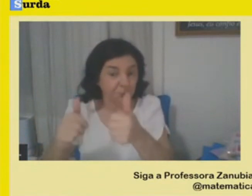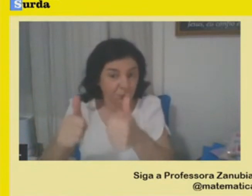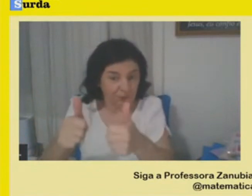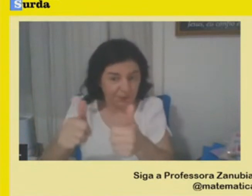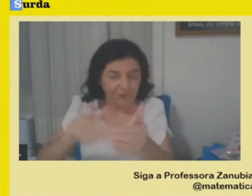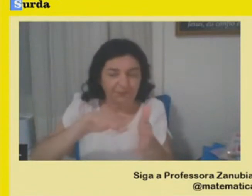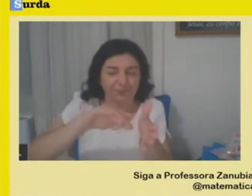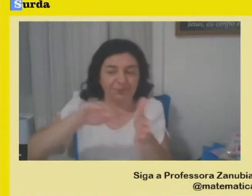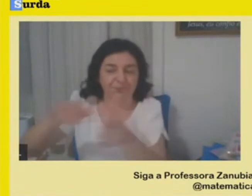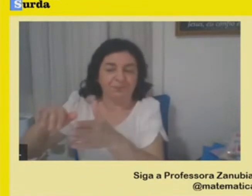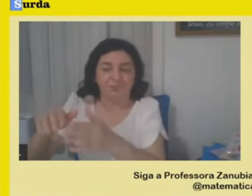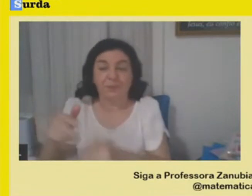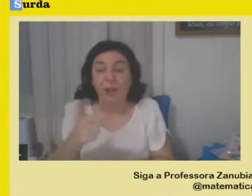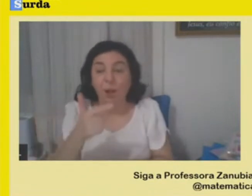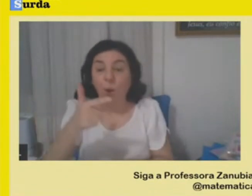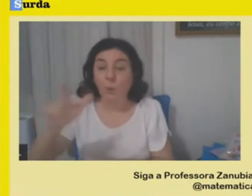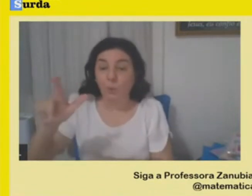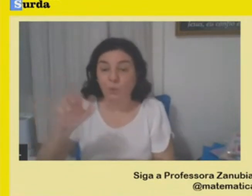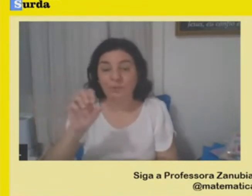Tá? São 4 operações.